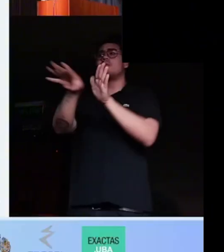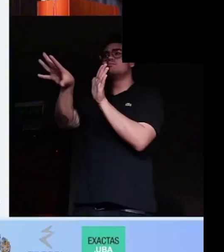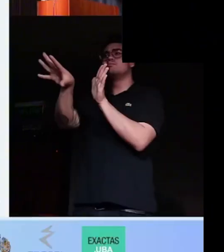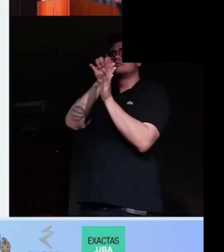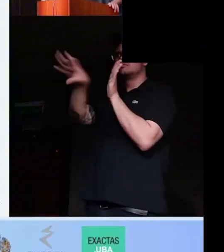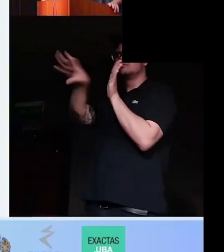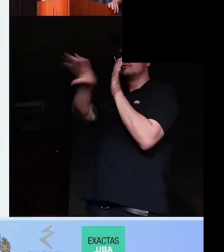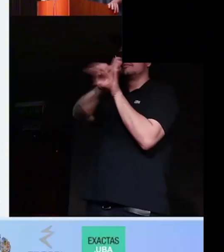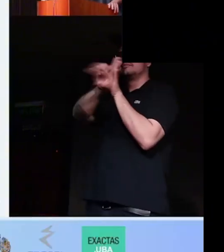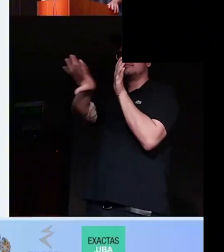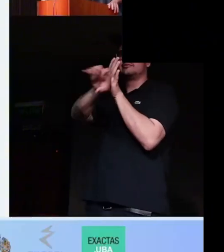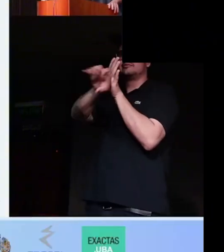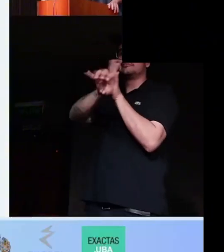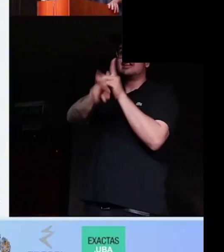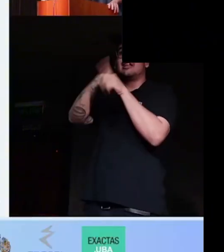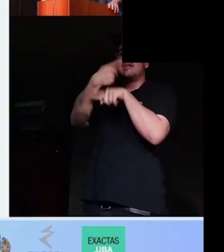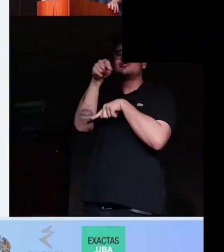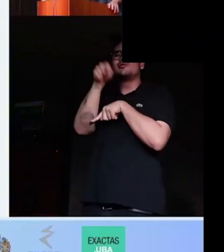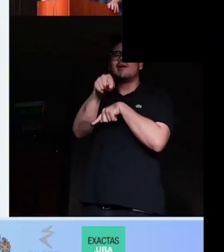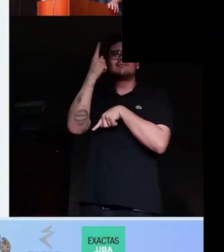imagen.